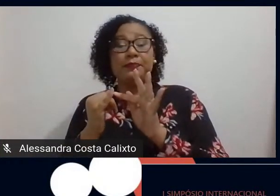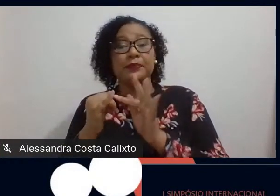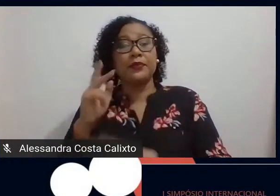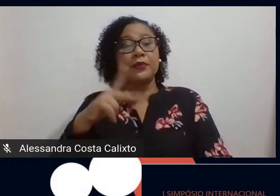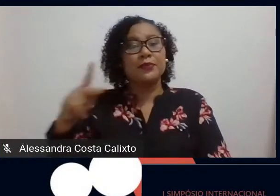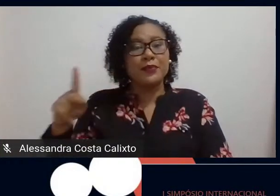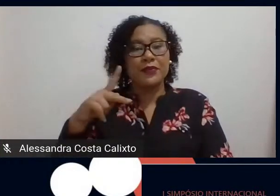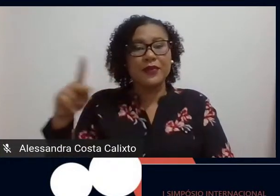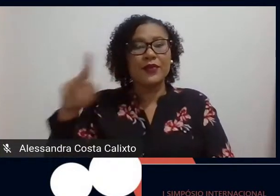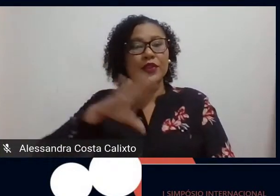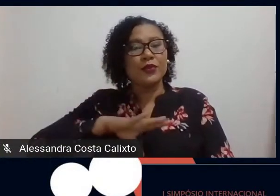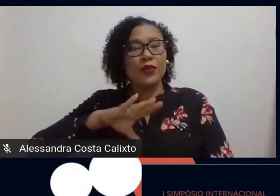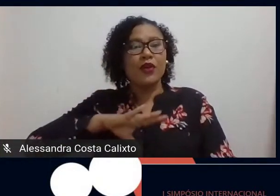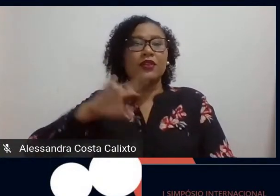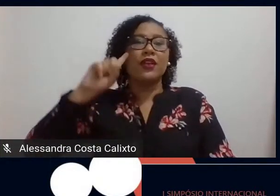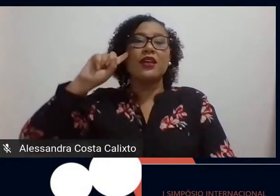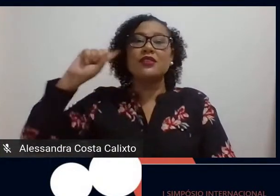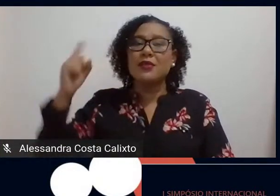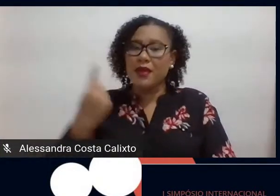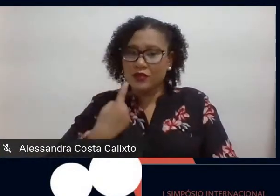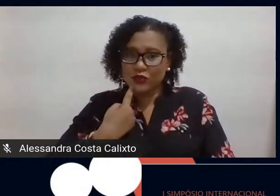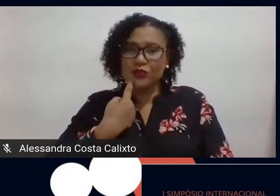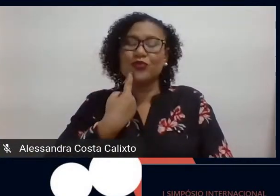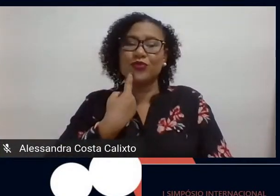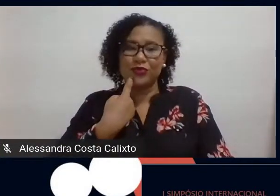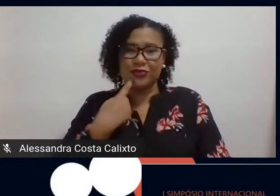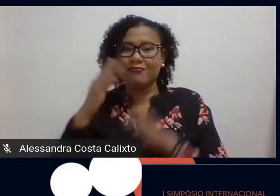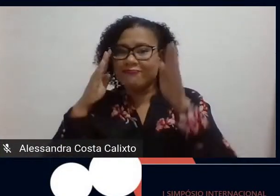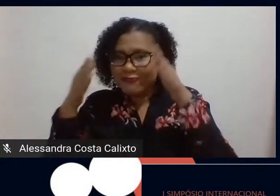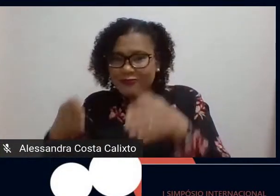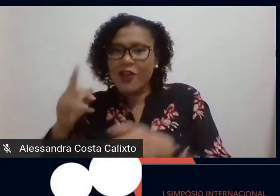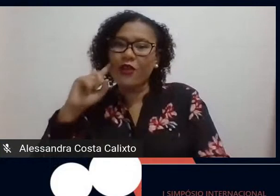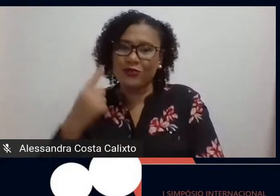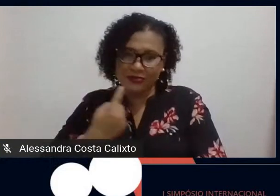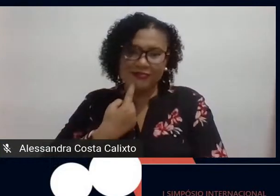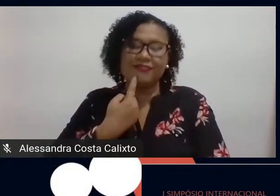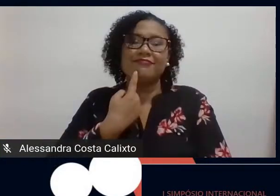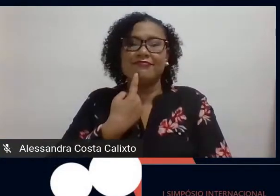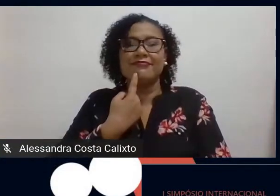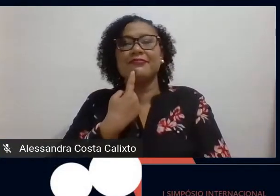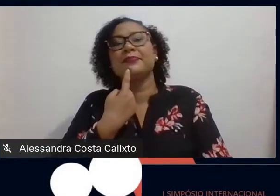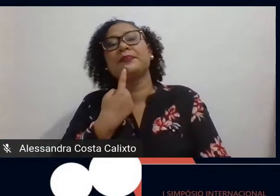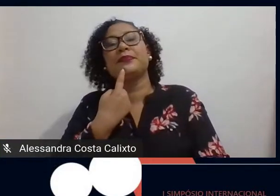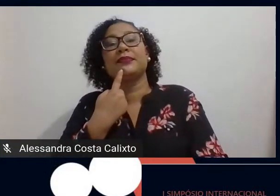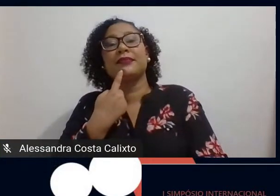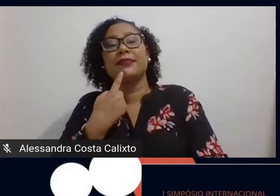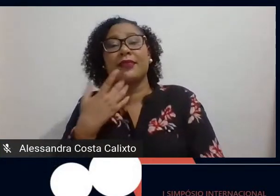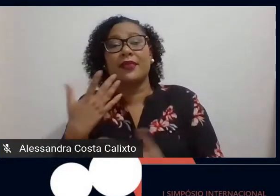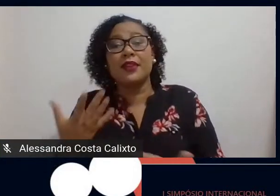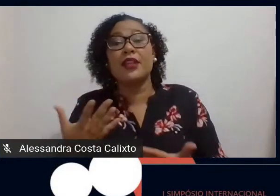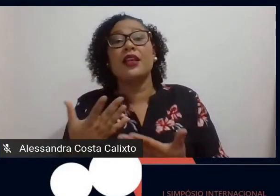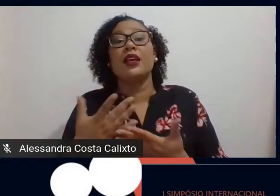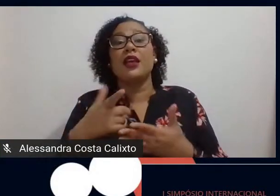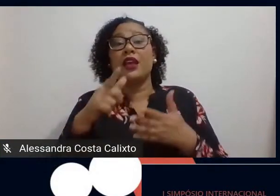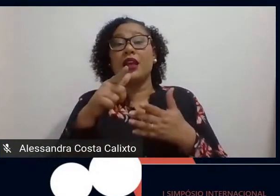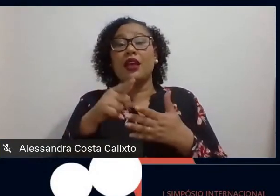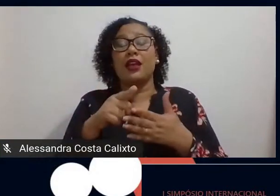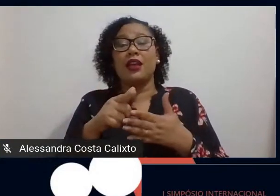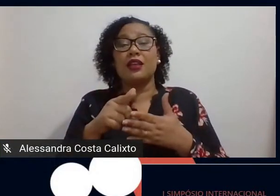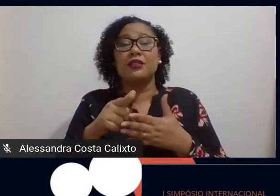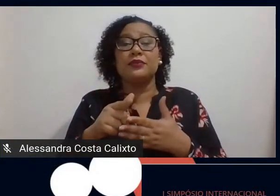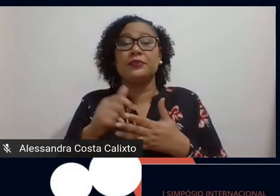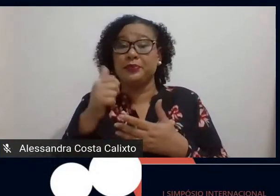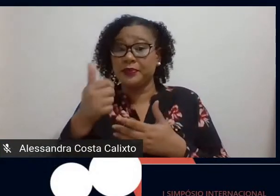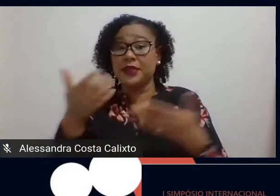sinal. Eu trabalho na UFBA como professora de língua portuguesa para surdos. O meu foco é com os alunos